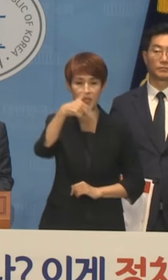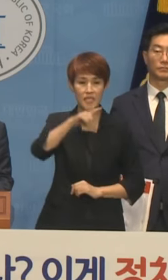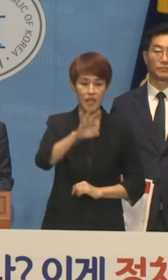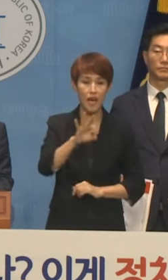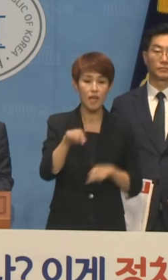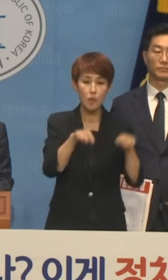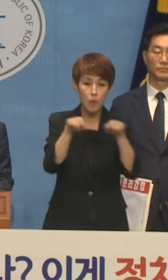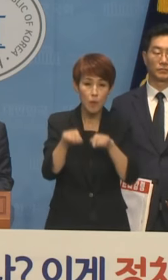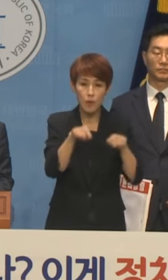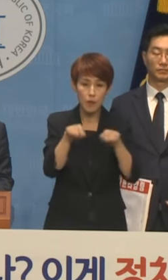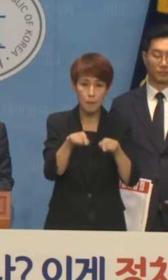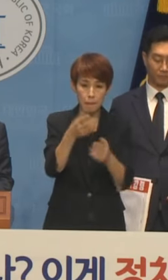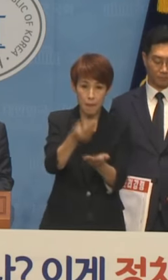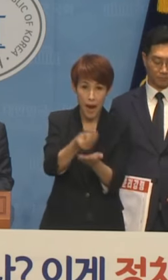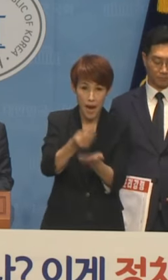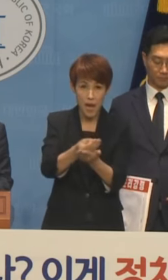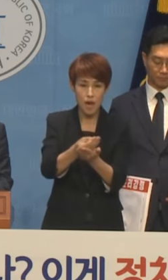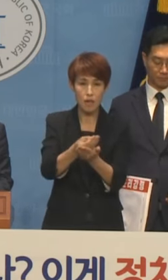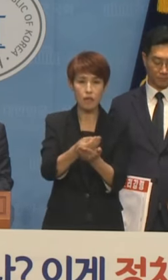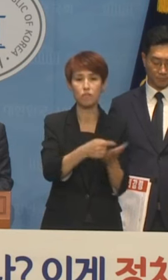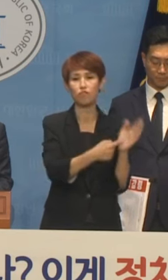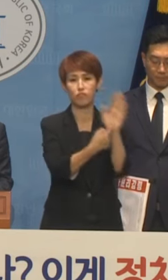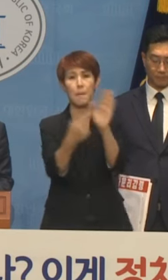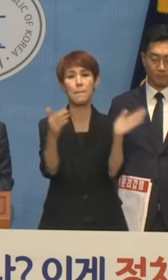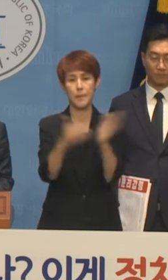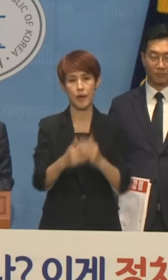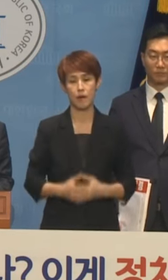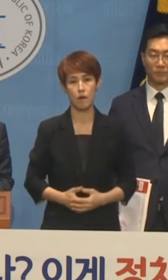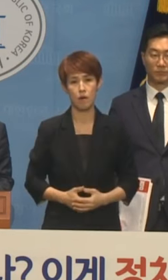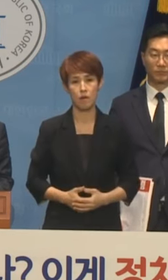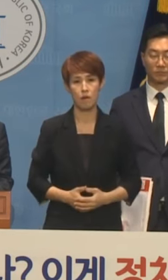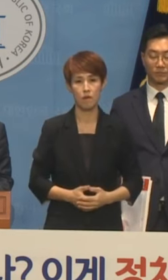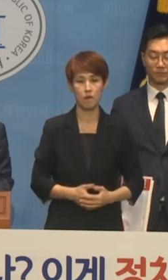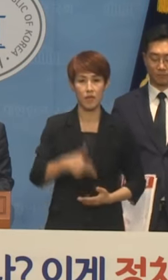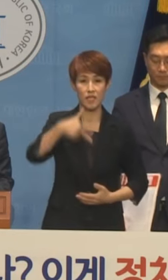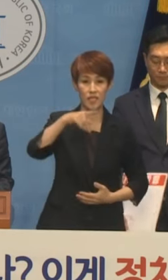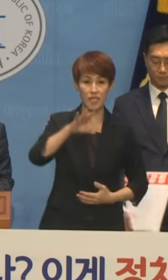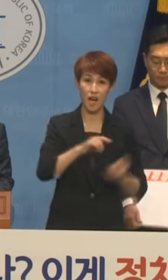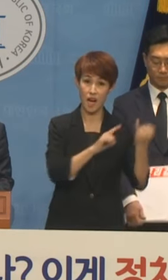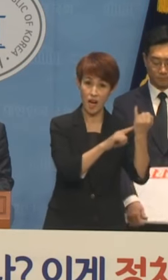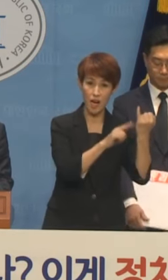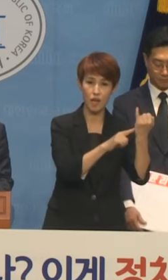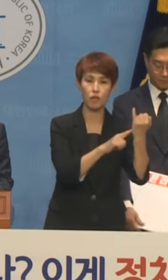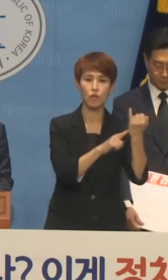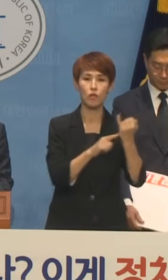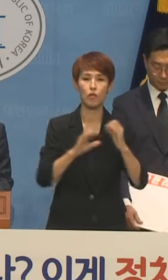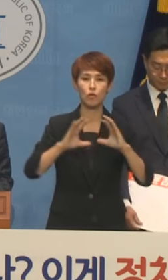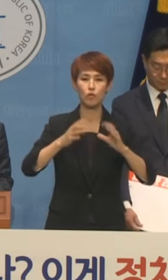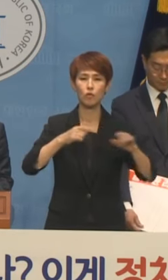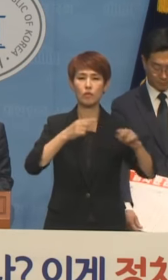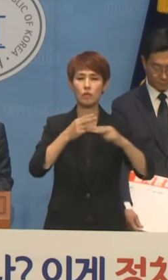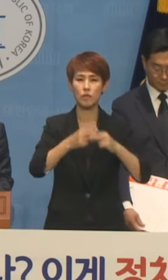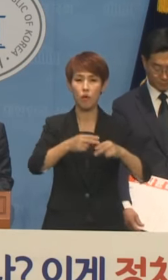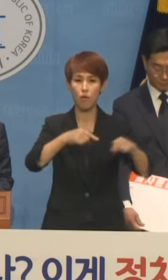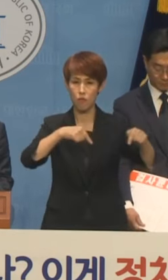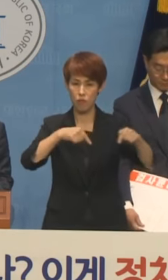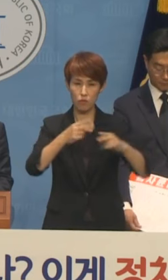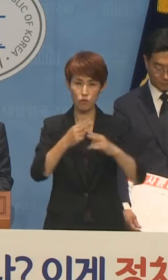녹음 파일에 관해 단독 보도했습니다. 장시호는 2016년 시작된 국정농단 수사에